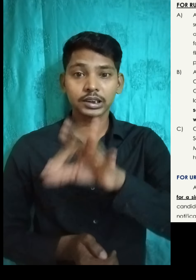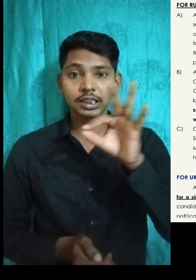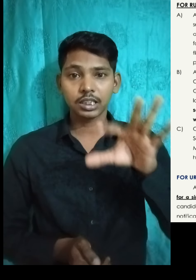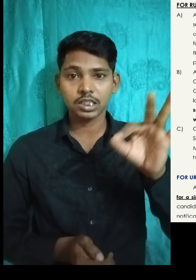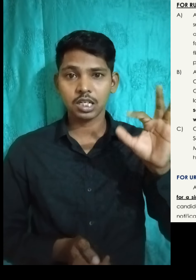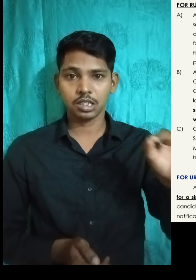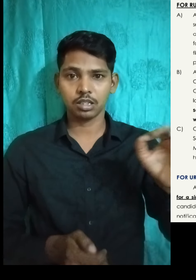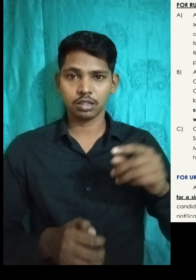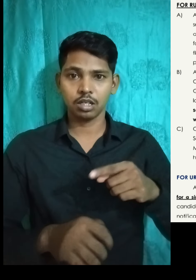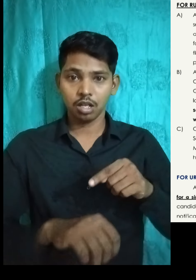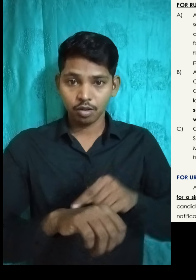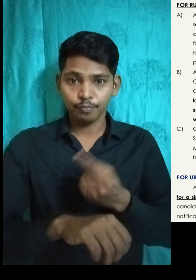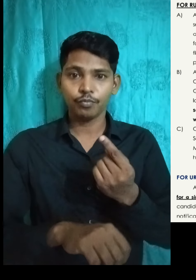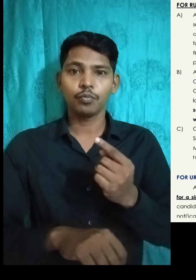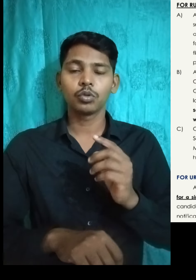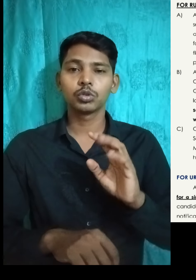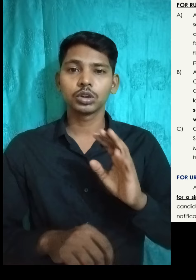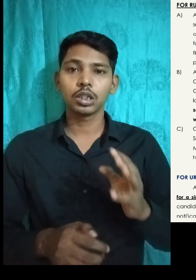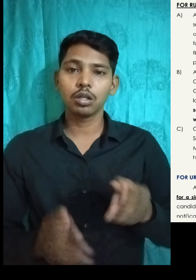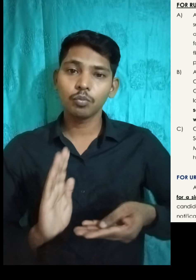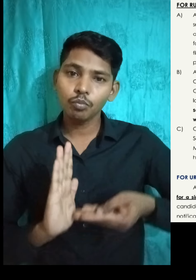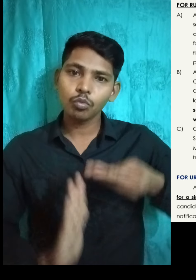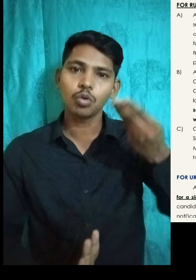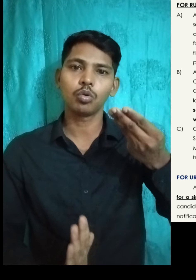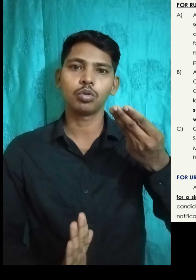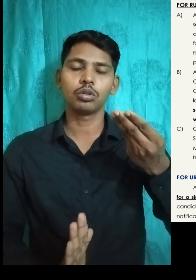के विद्यार्थी हैं उसकी तुलना में।